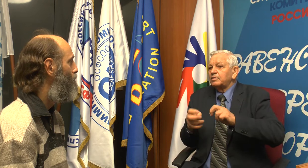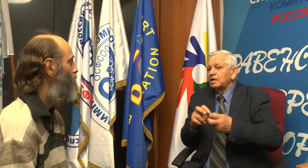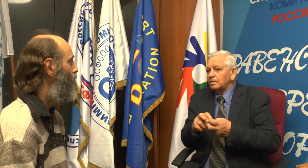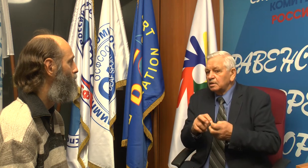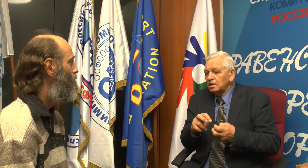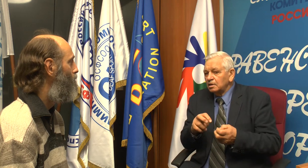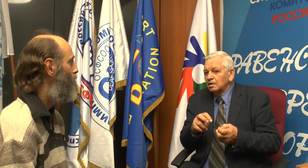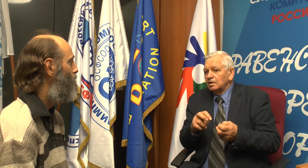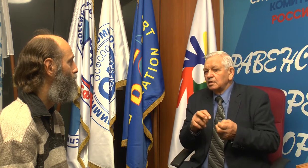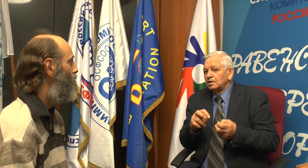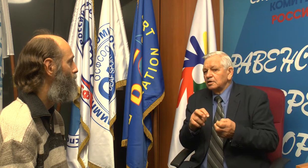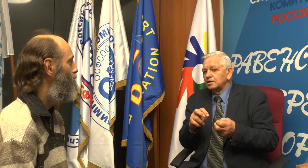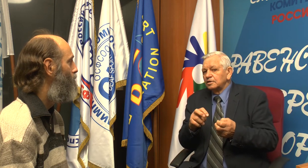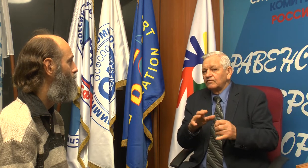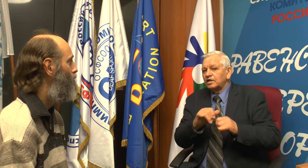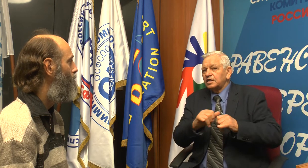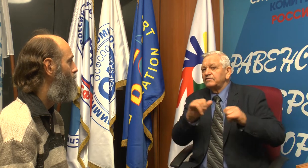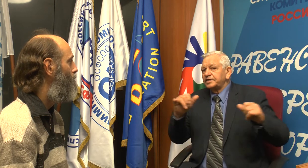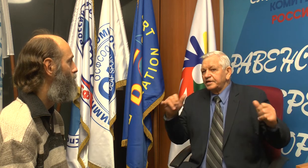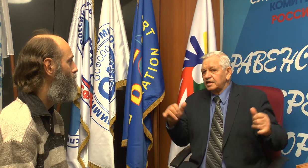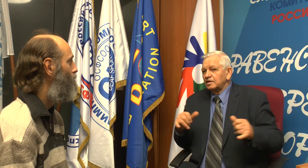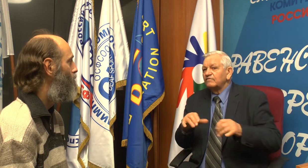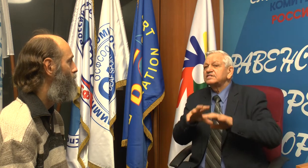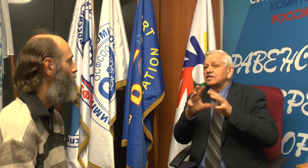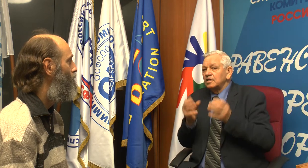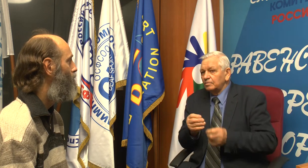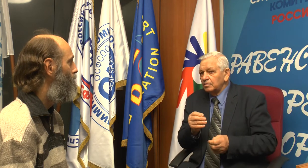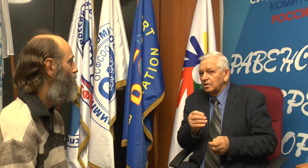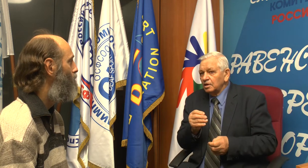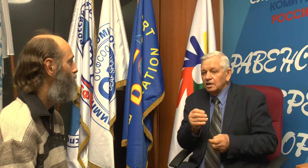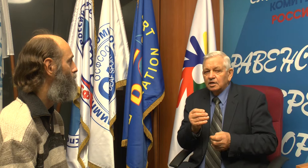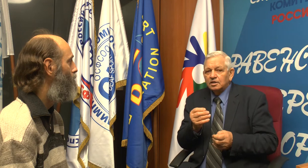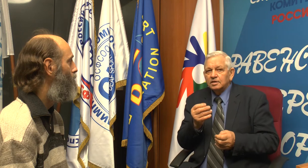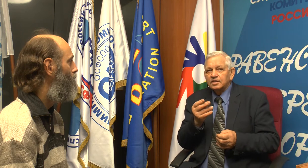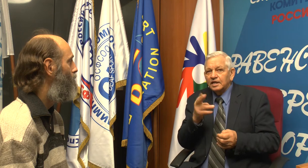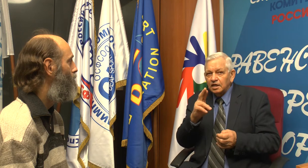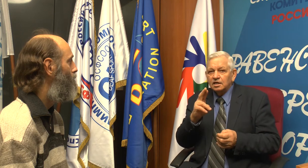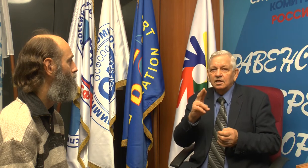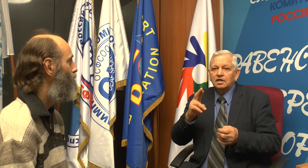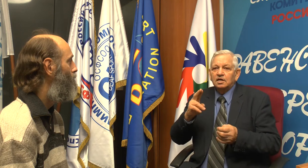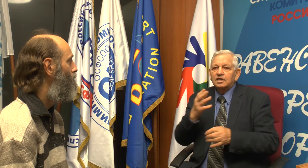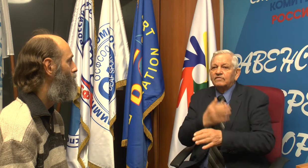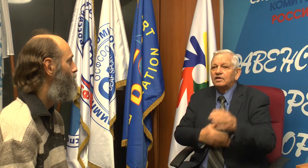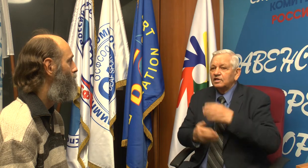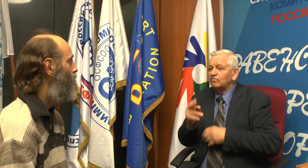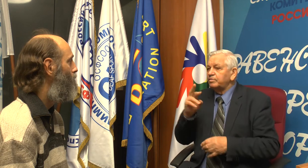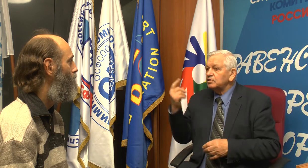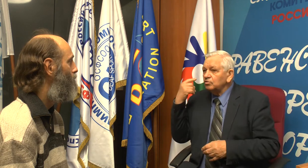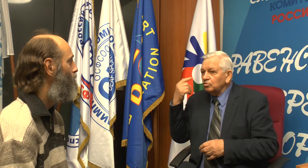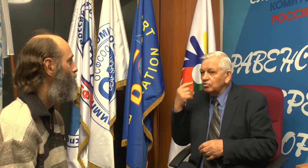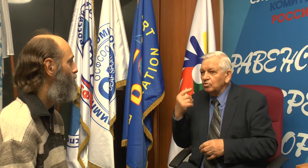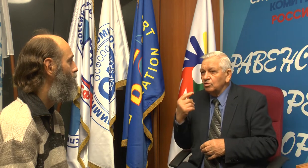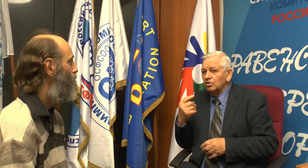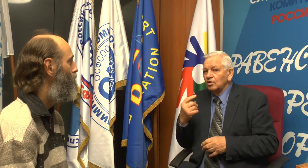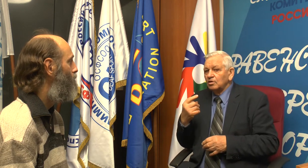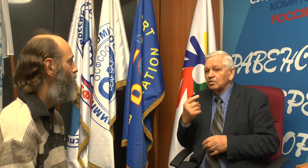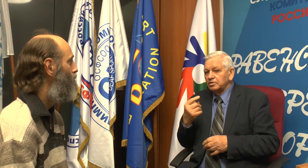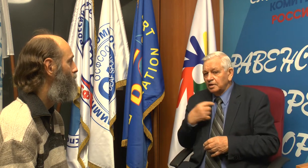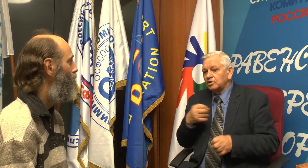проблема в развитии в целом для инвалидов по слуху. Я